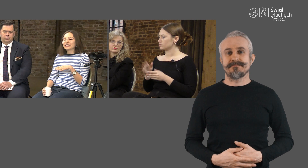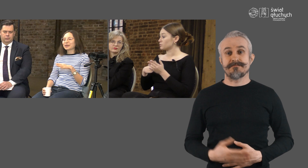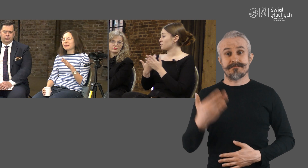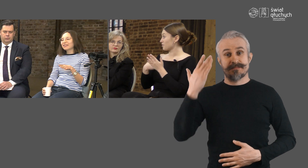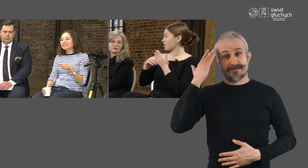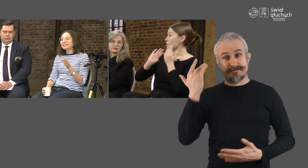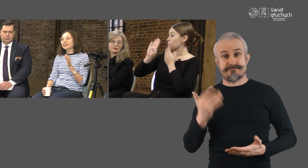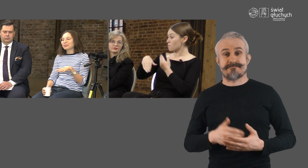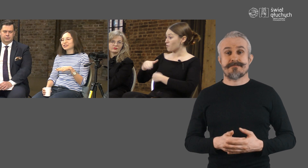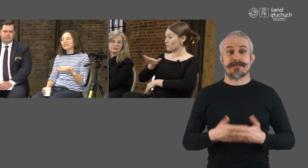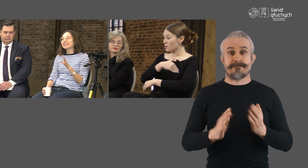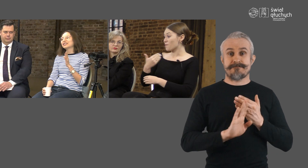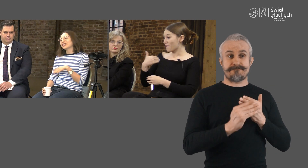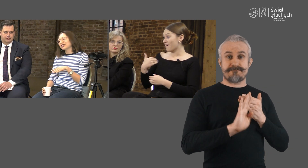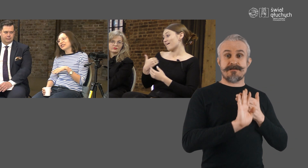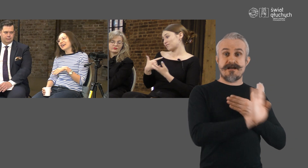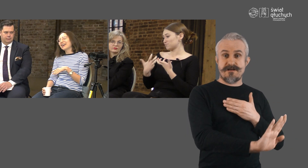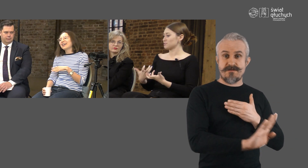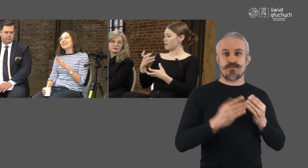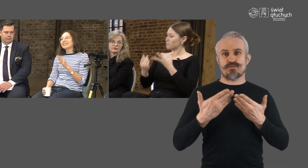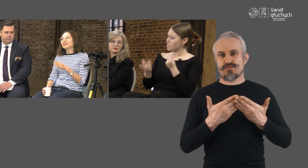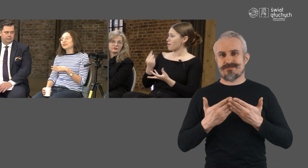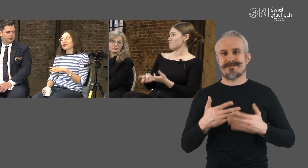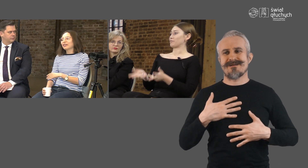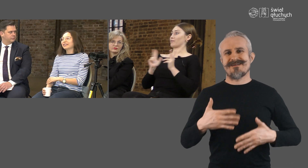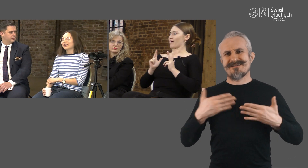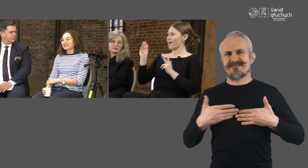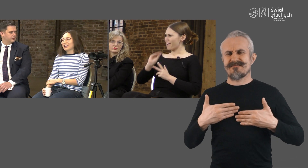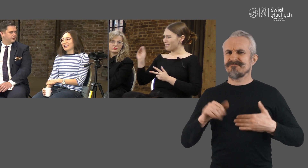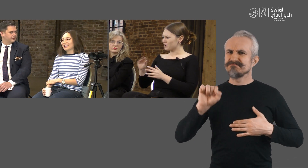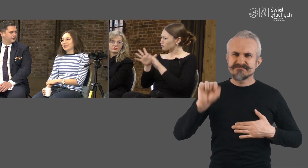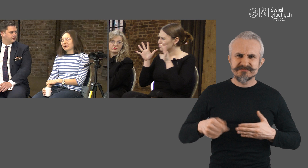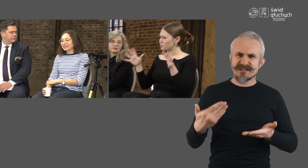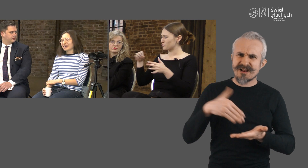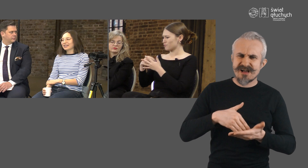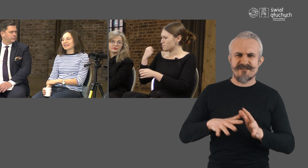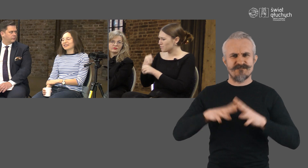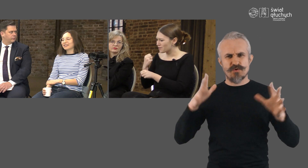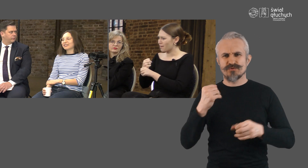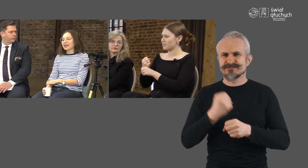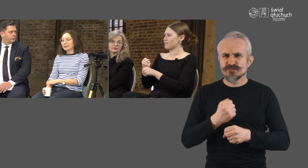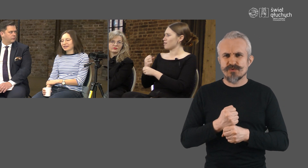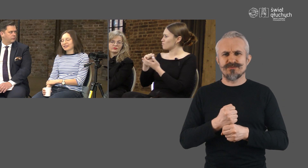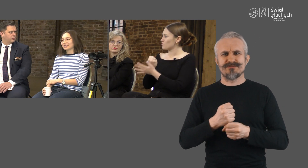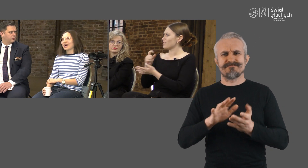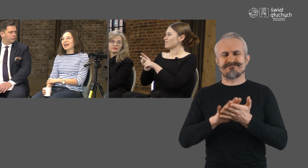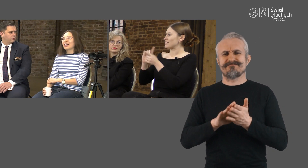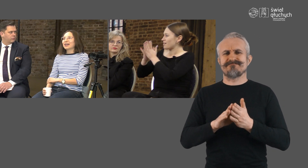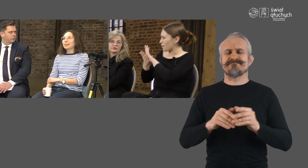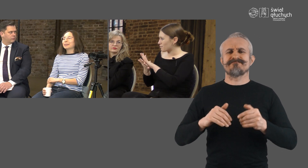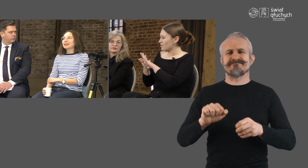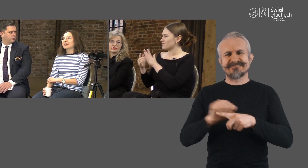po szkole się bawić, odpoczywać, no to jeszcze dużo dalsza praca i